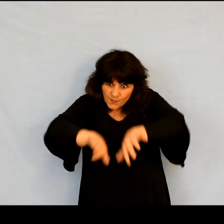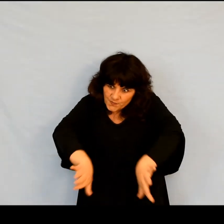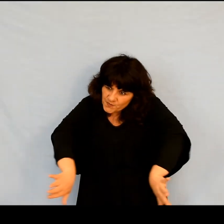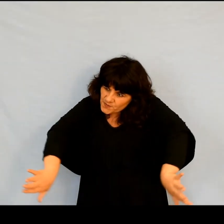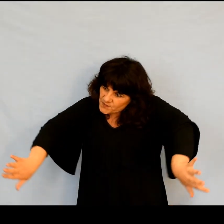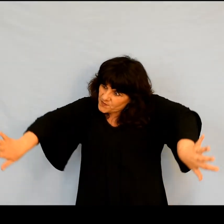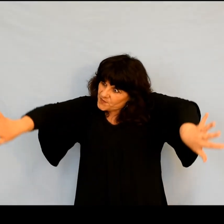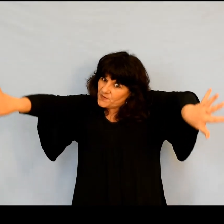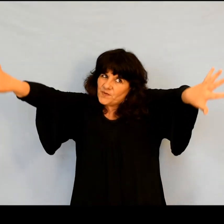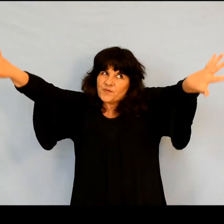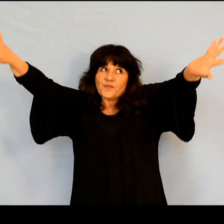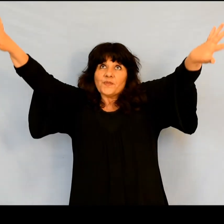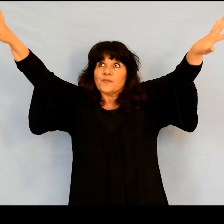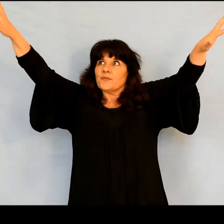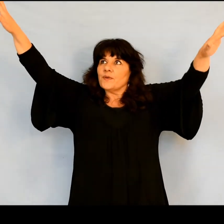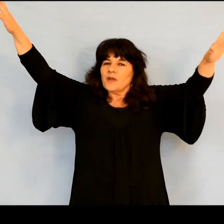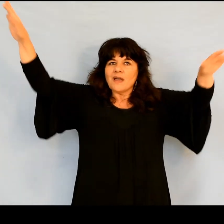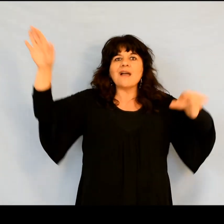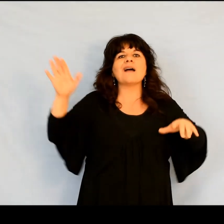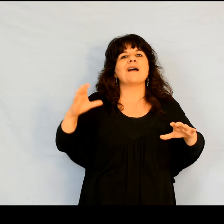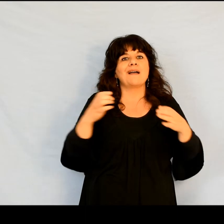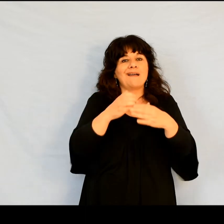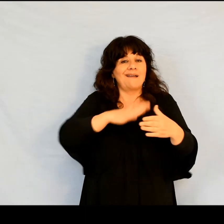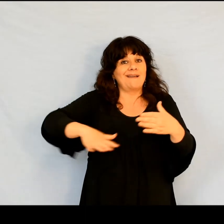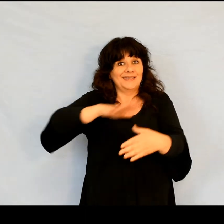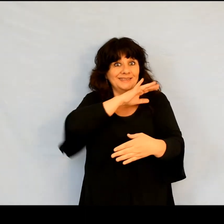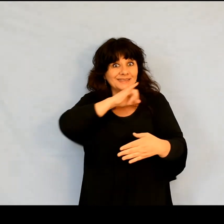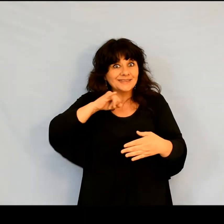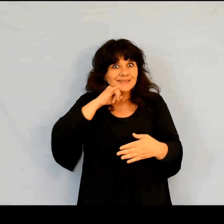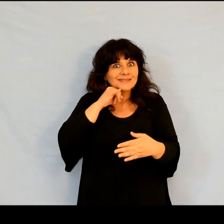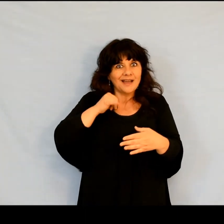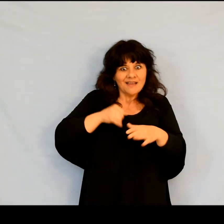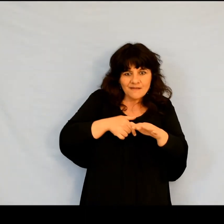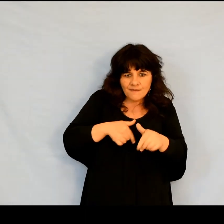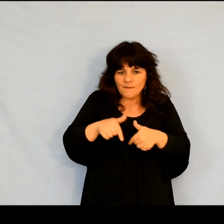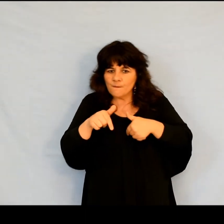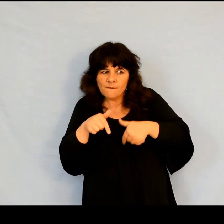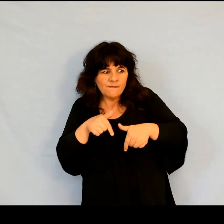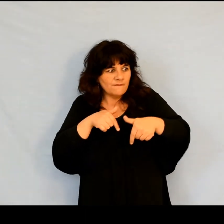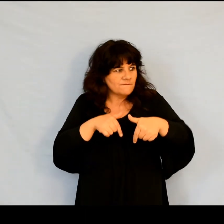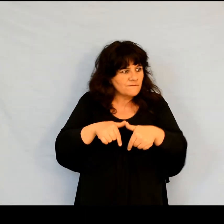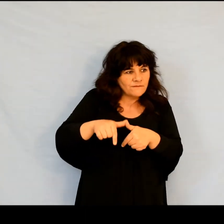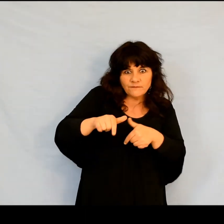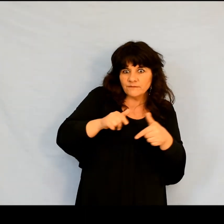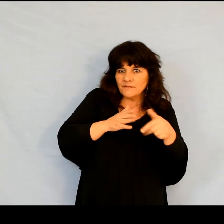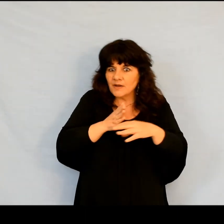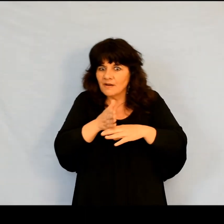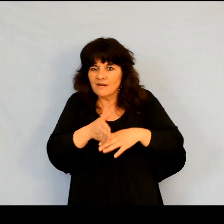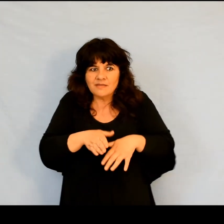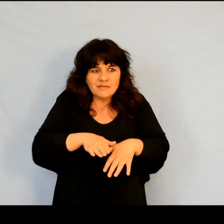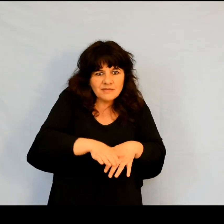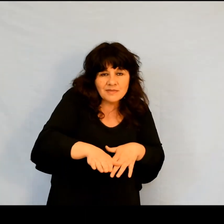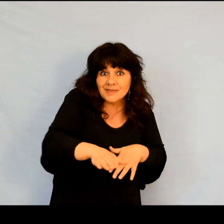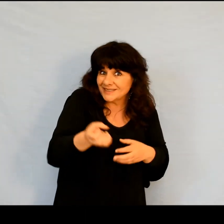entrèrent au milieu de la mer à pied sec, les eaux formant une muraille à la droite et à leur